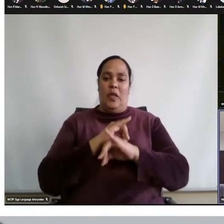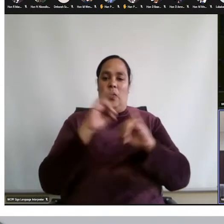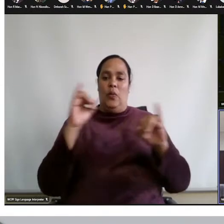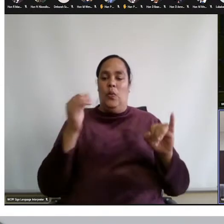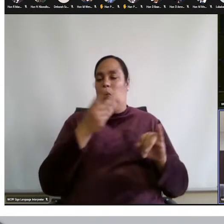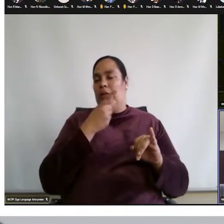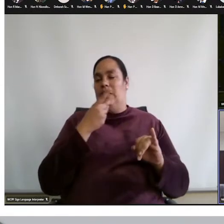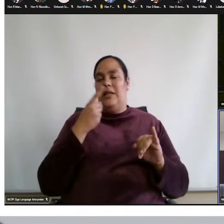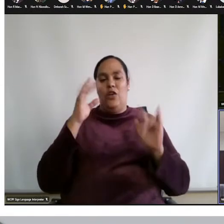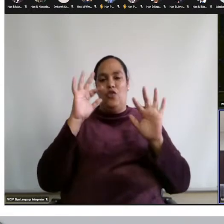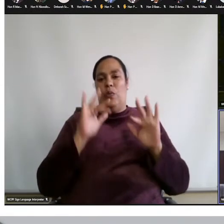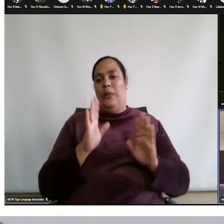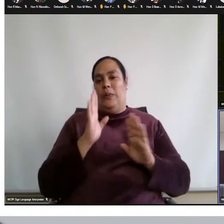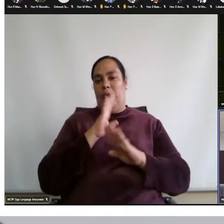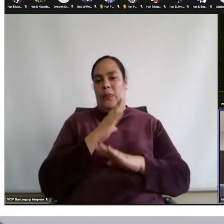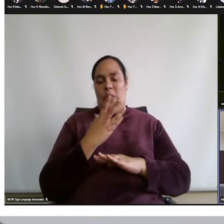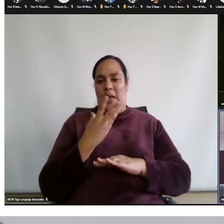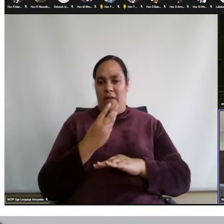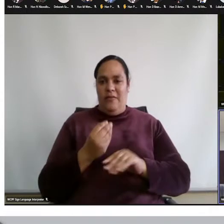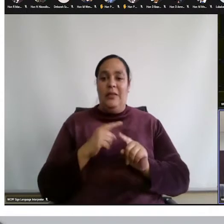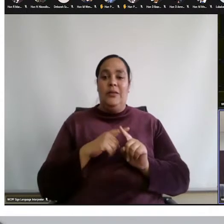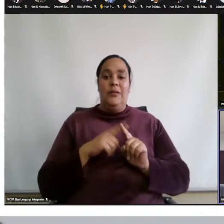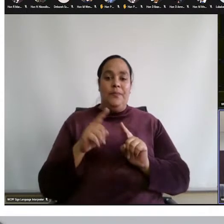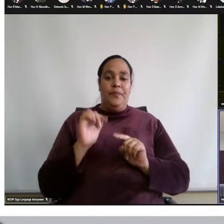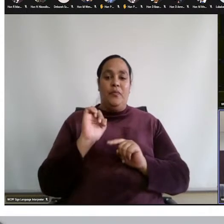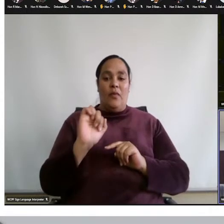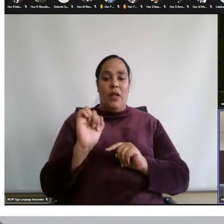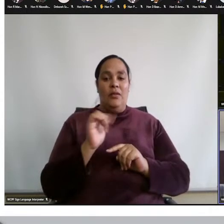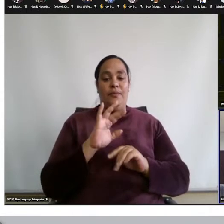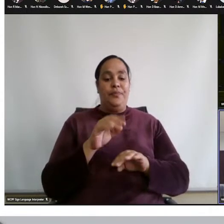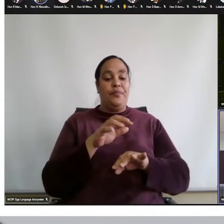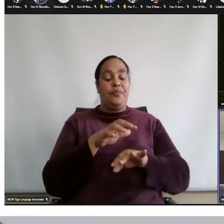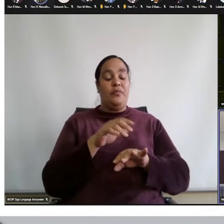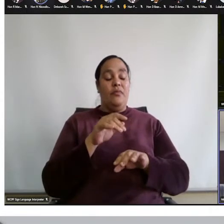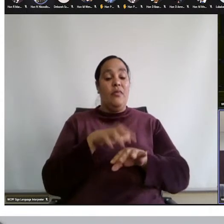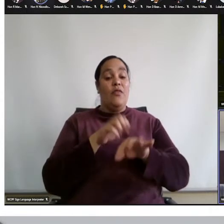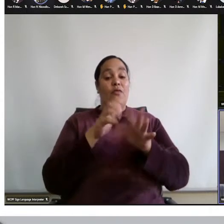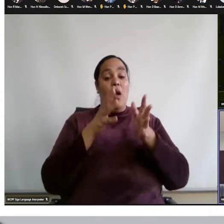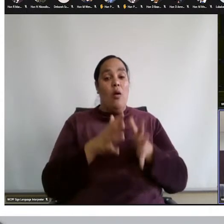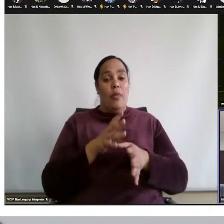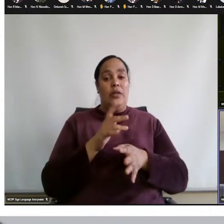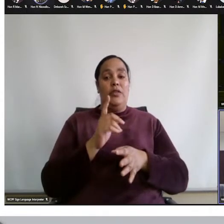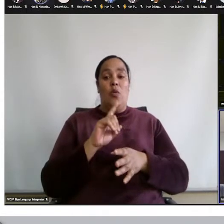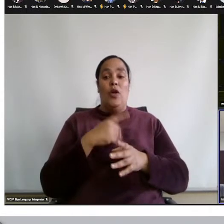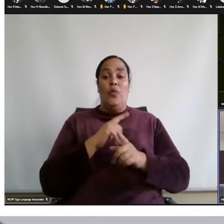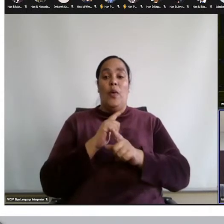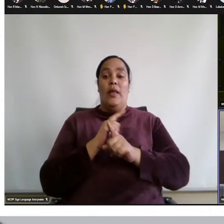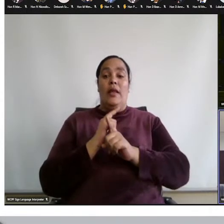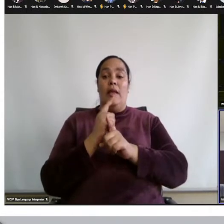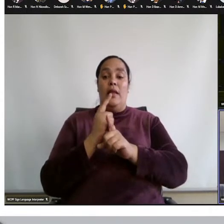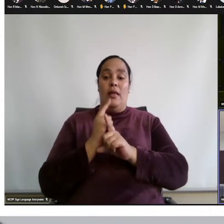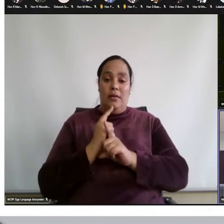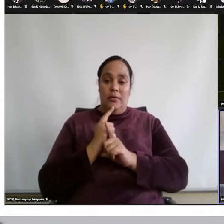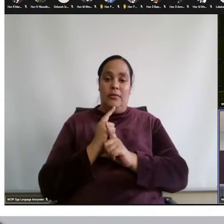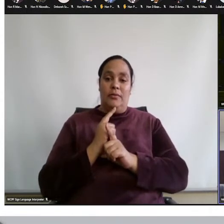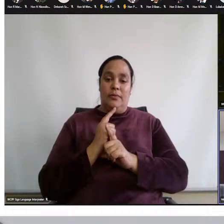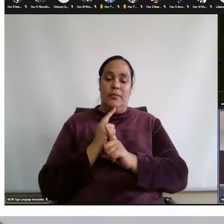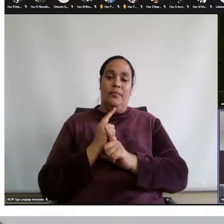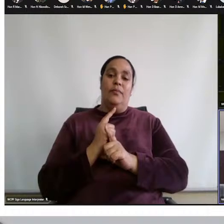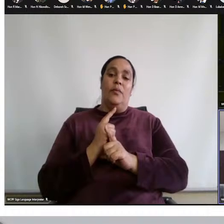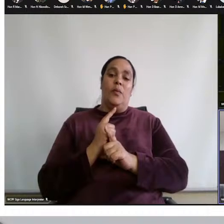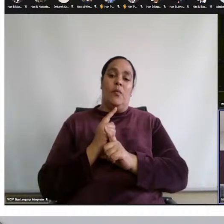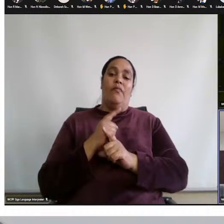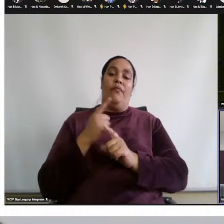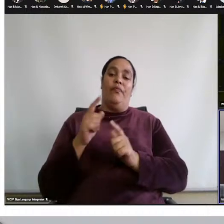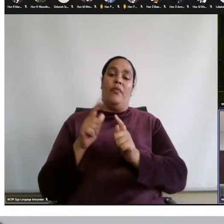is. Die hoeveelheid steen wat aan boere verleen word is gebaseer op die aantal groot